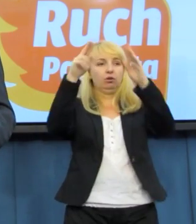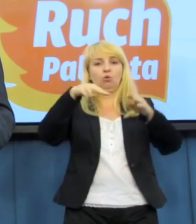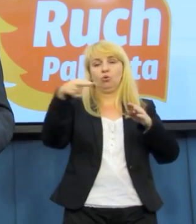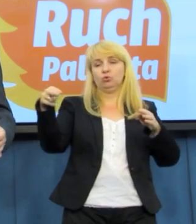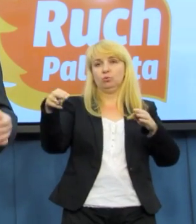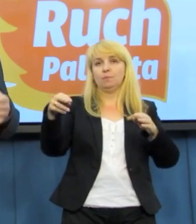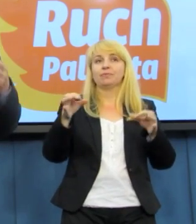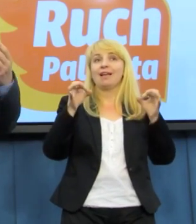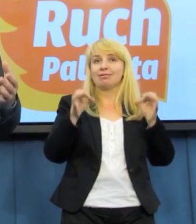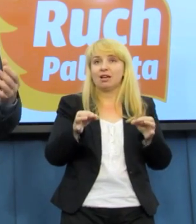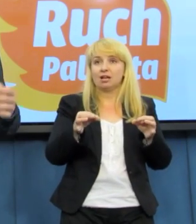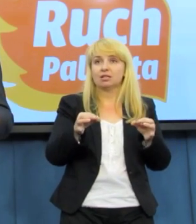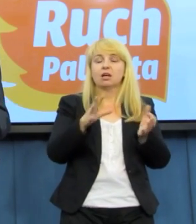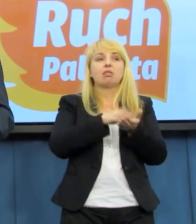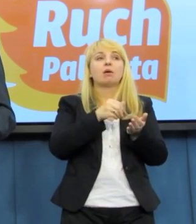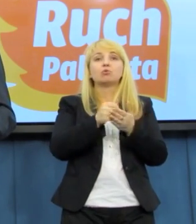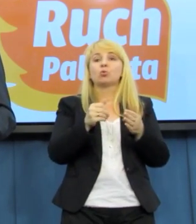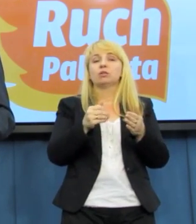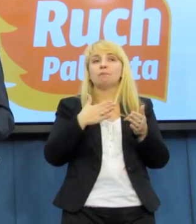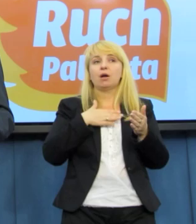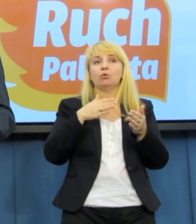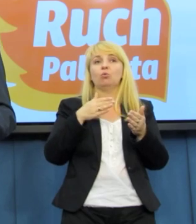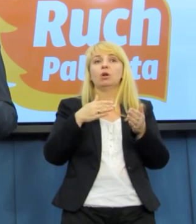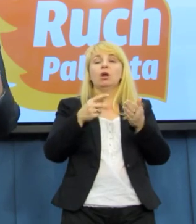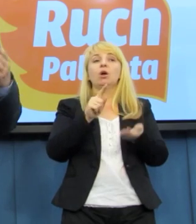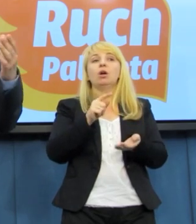ogromną bonifikatą, bo często powyżej 95%